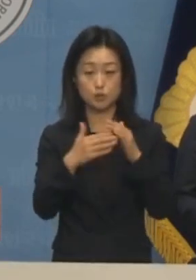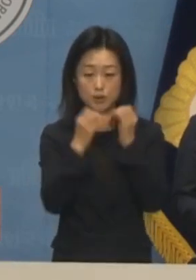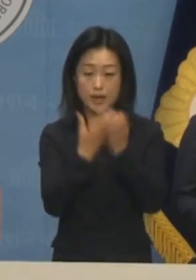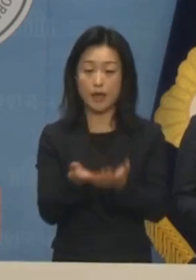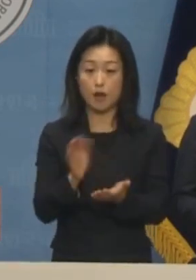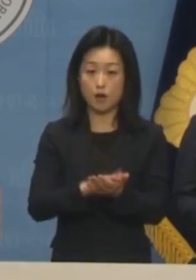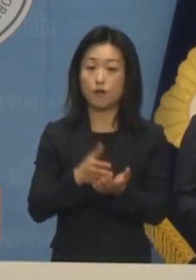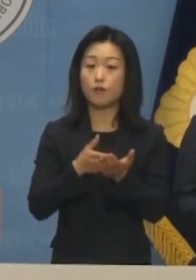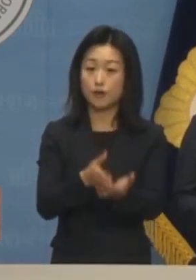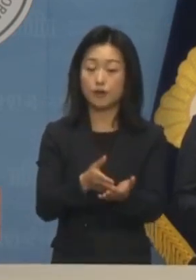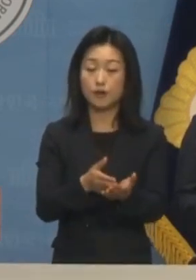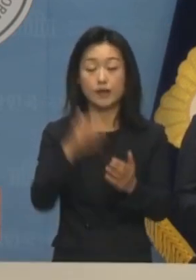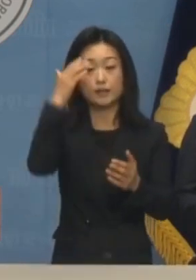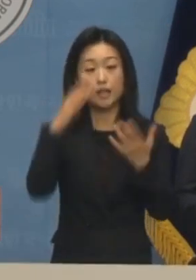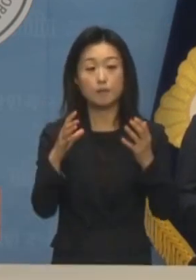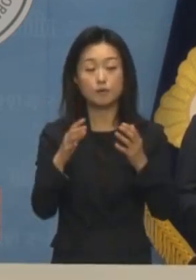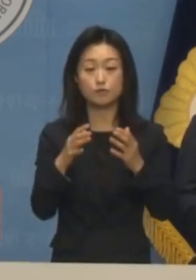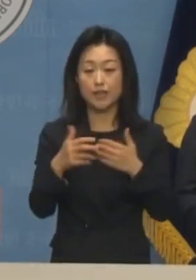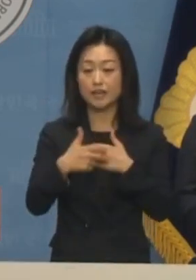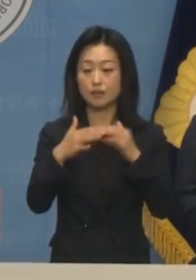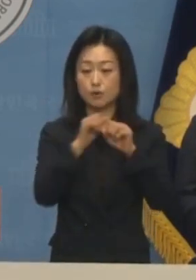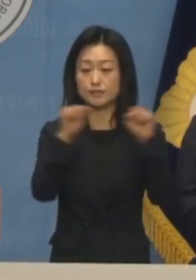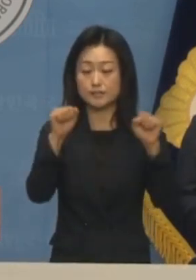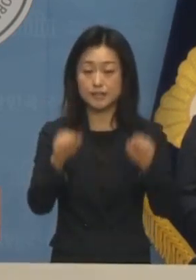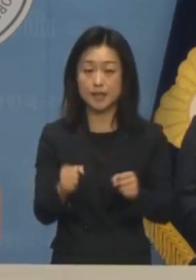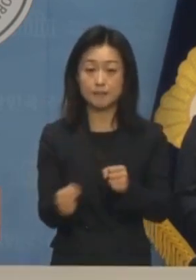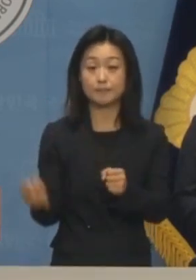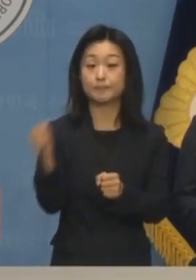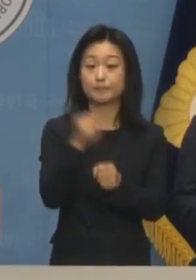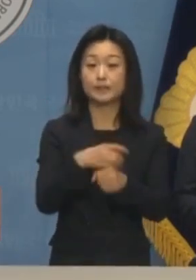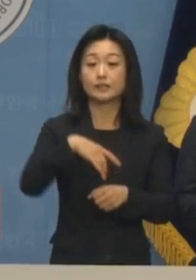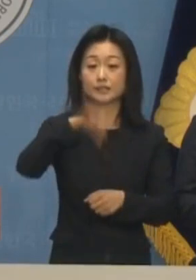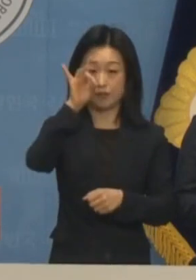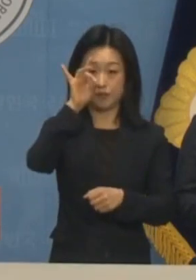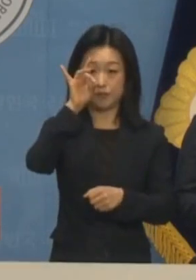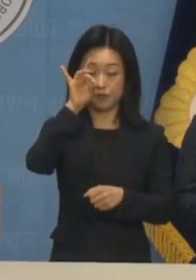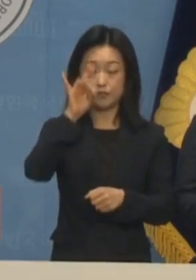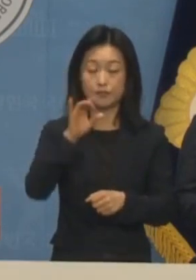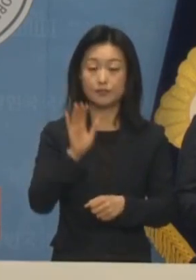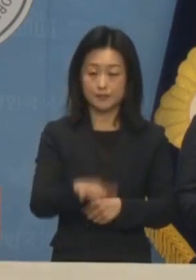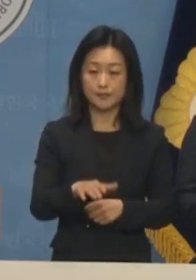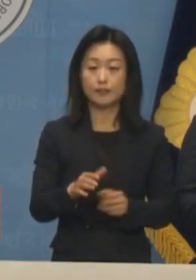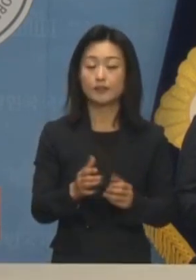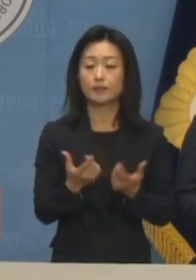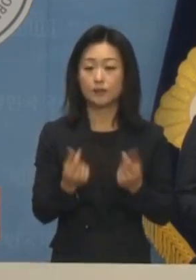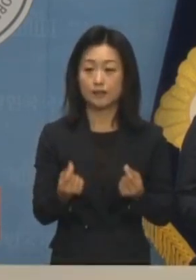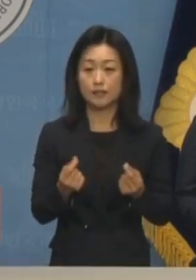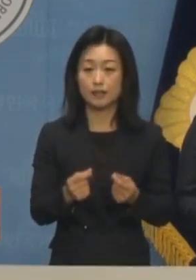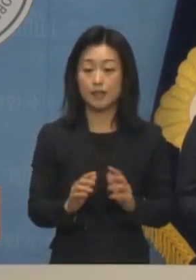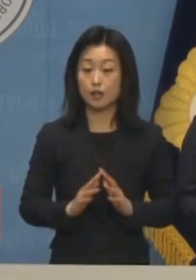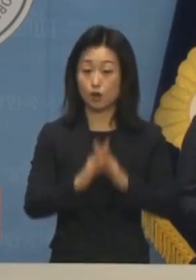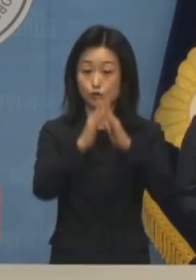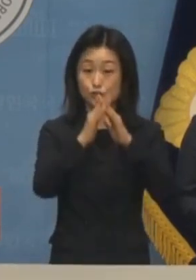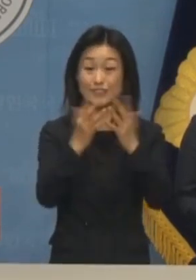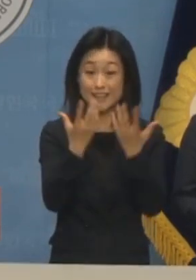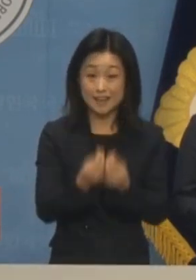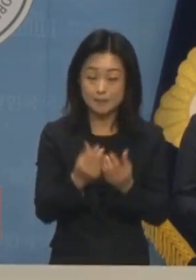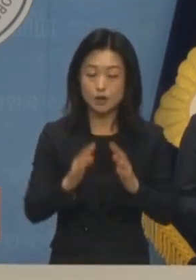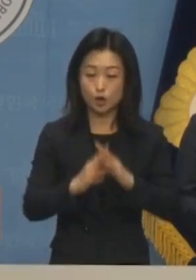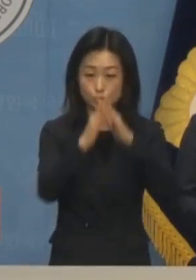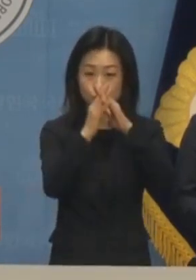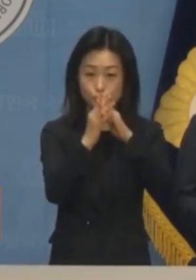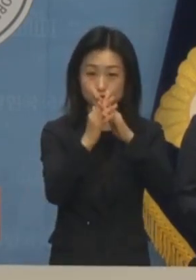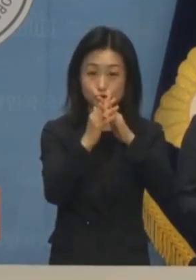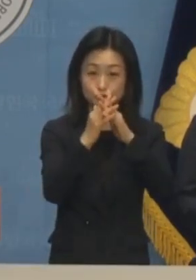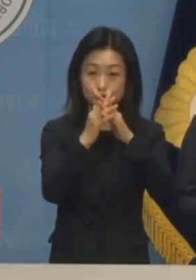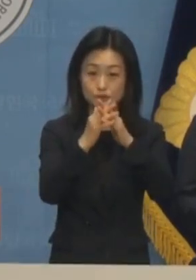완수하고 대한민국 의료체계를 정상화하기 위한 첫 단축입니다. 모든 건축물은 기틀이